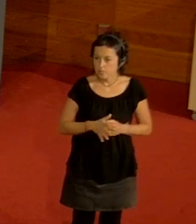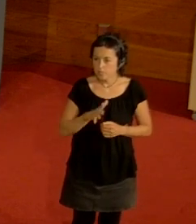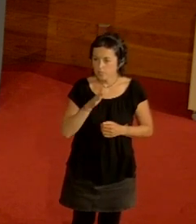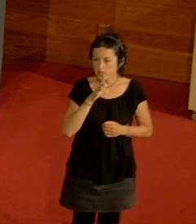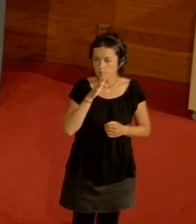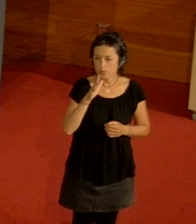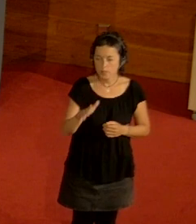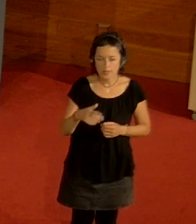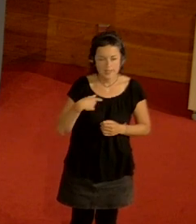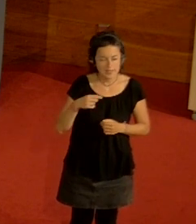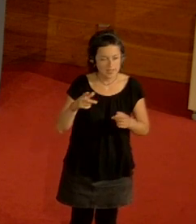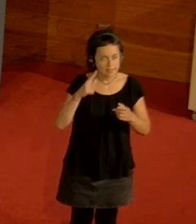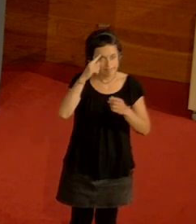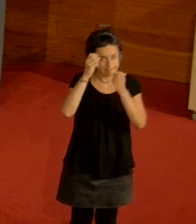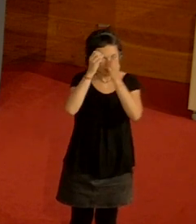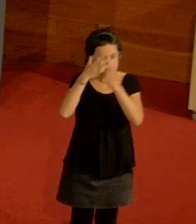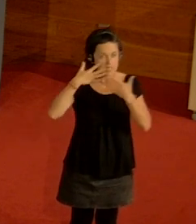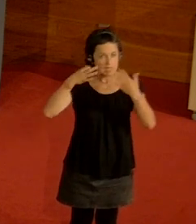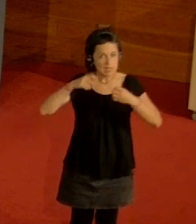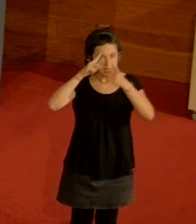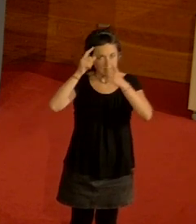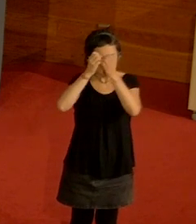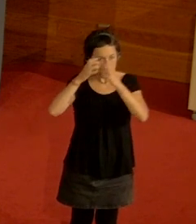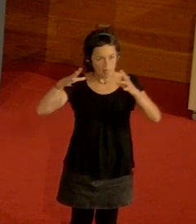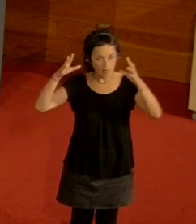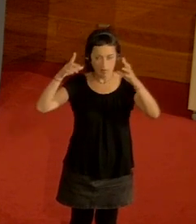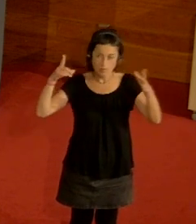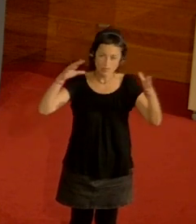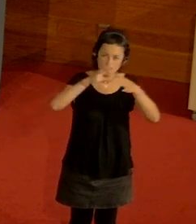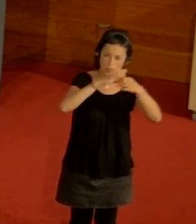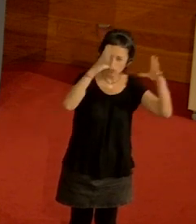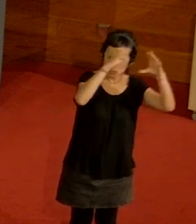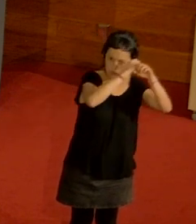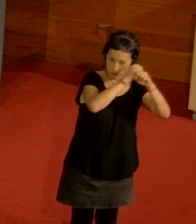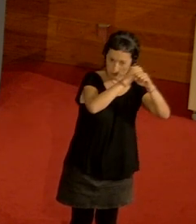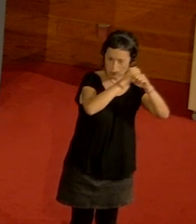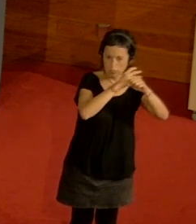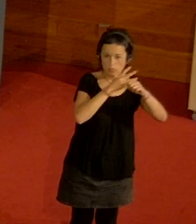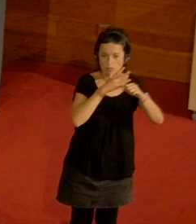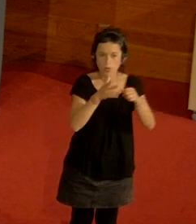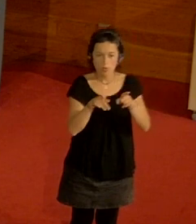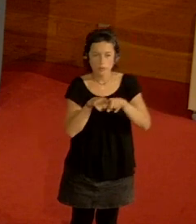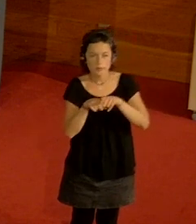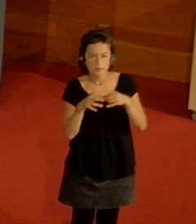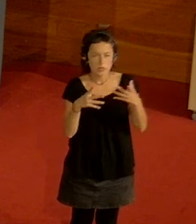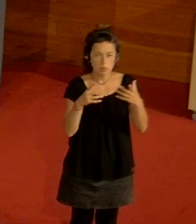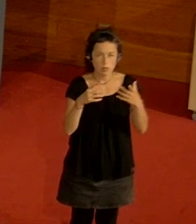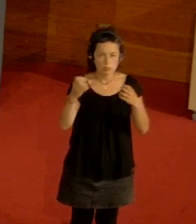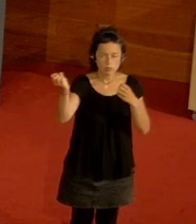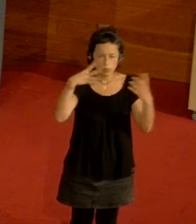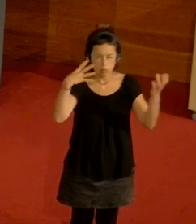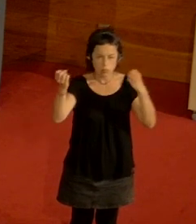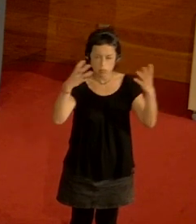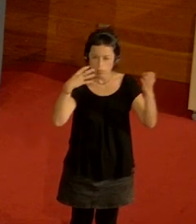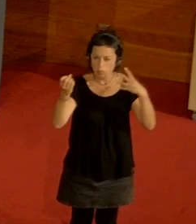distópico unido a la oscuridad que que a veces también proporcionamos la propia crítica como contraste ese exceso de luces a ese